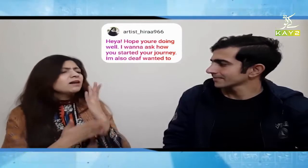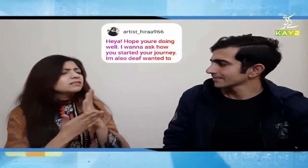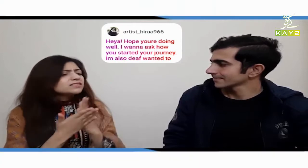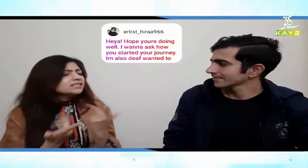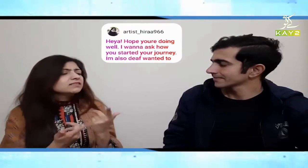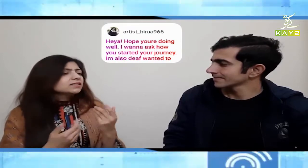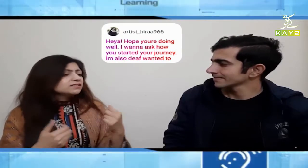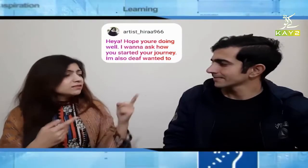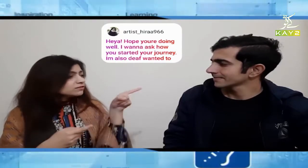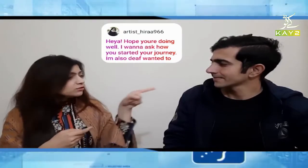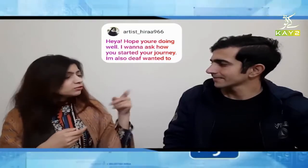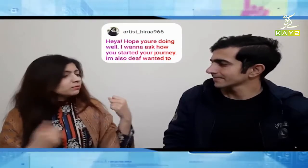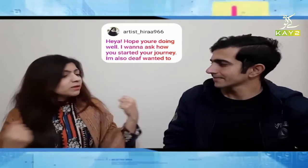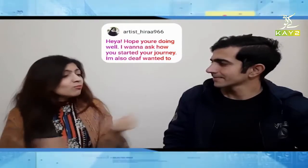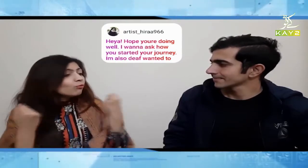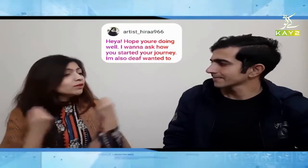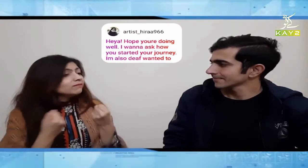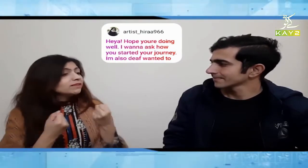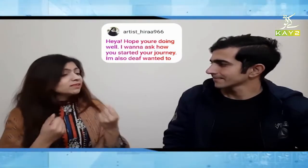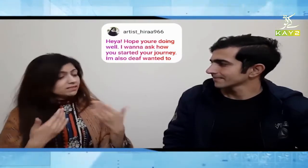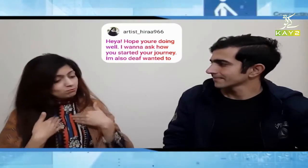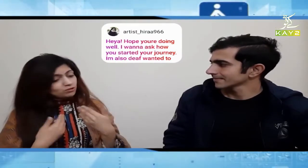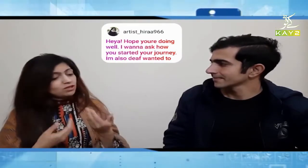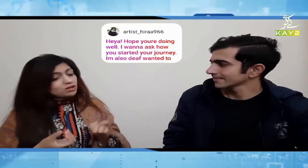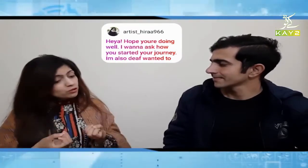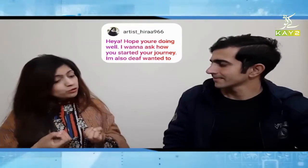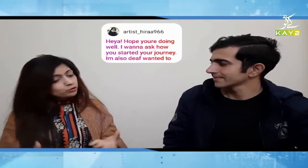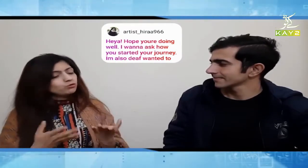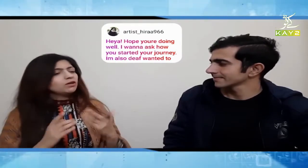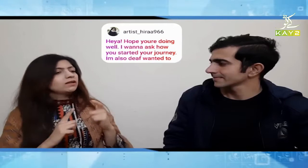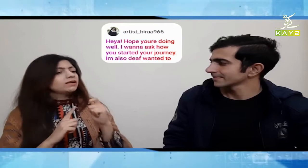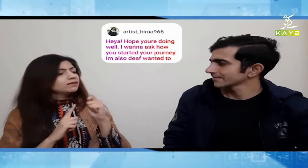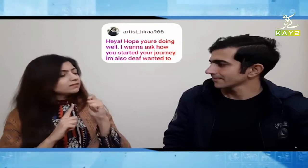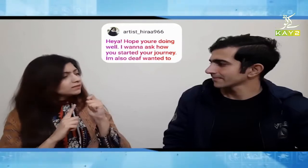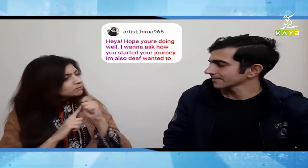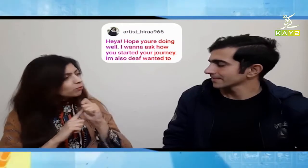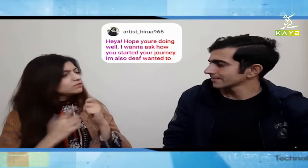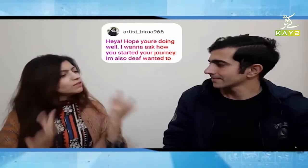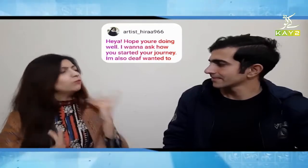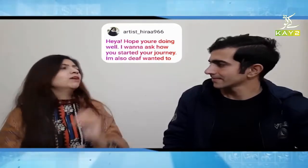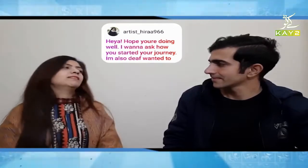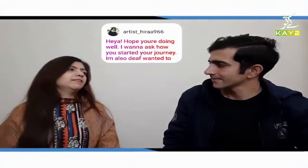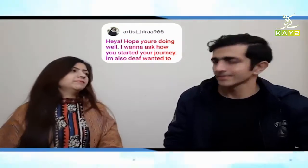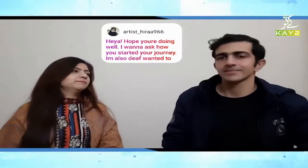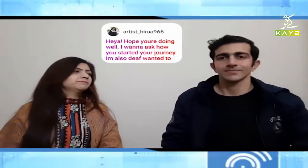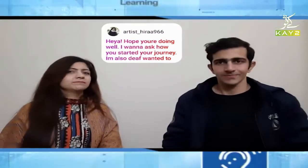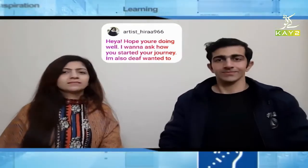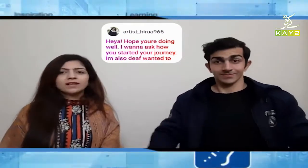क्या चीज़ थी जिसमें मोटिवेट की कि मुझे शुरू करने की बहुत ज़रूरत